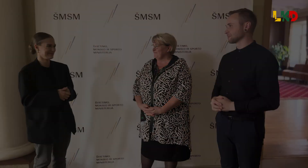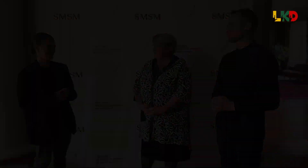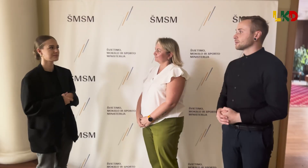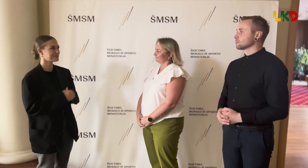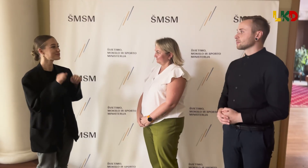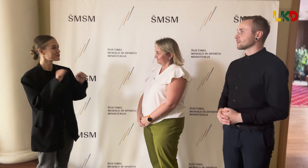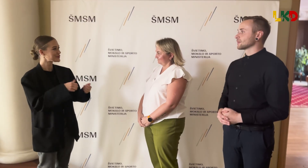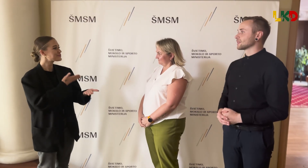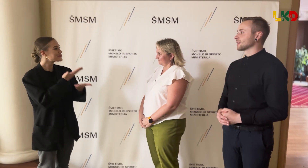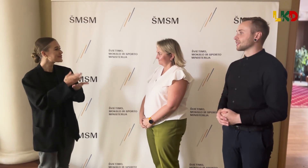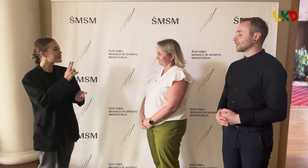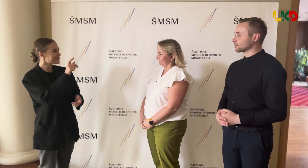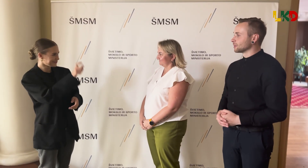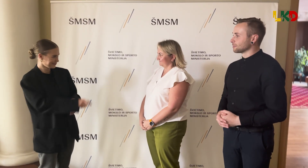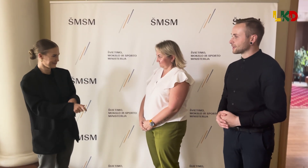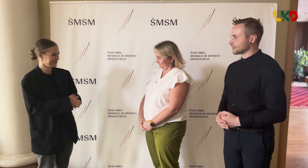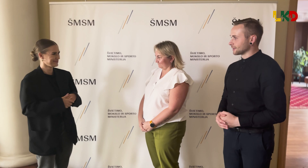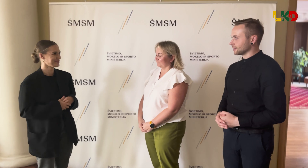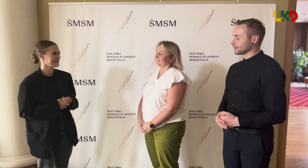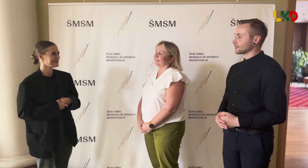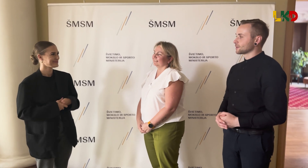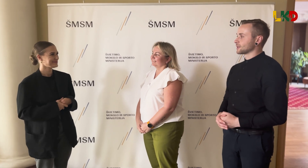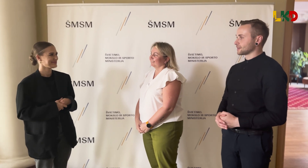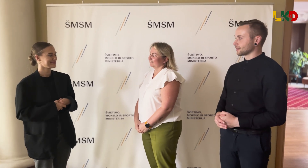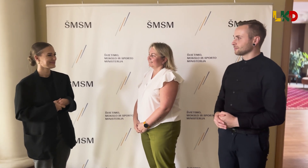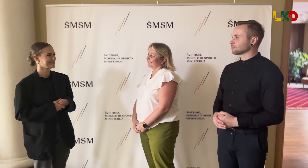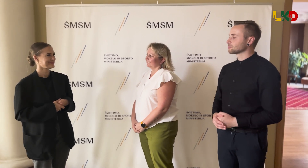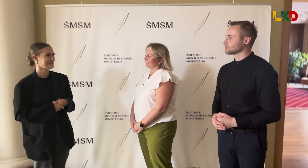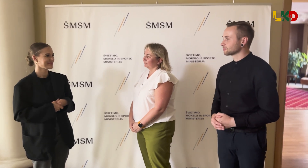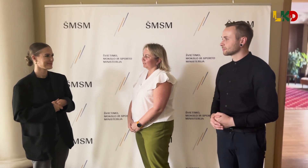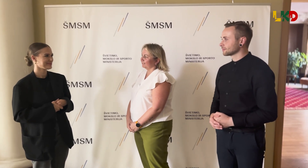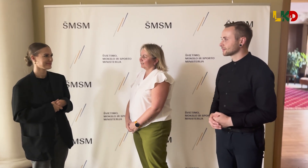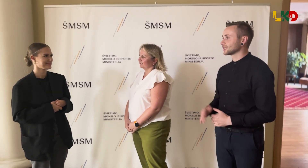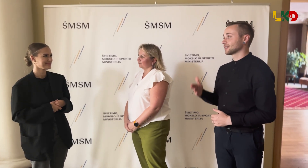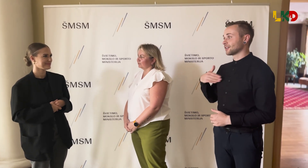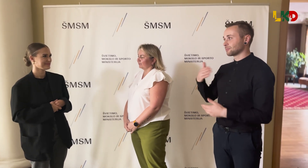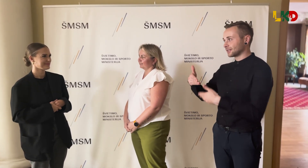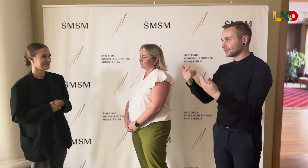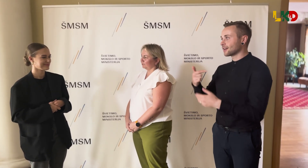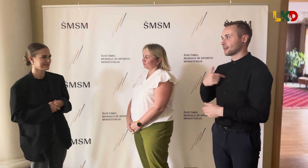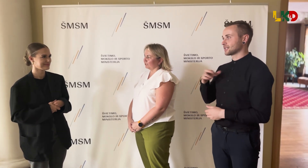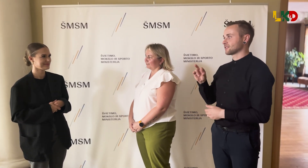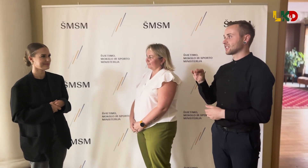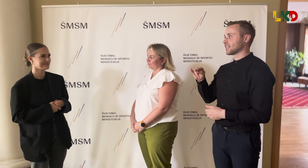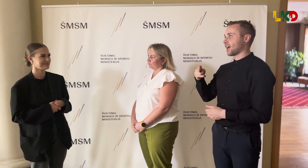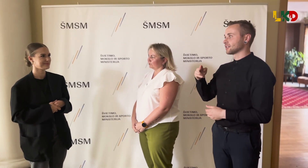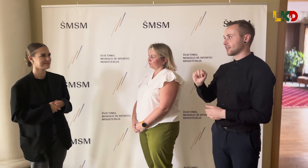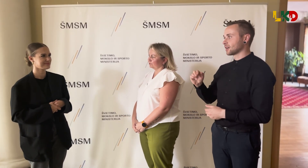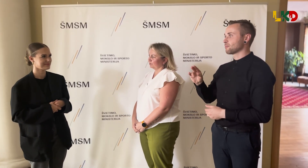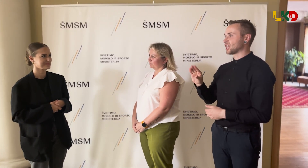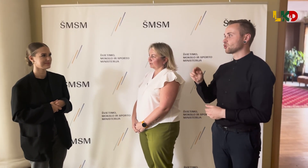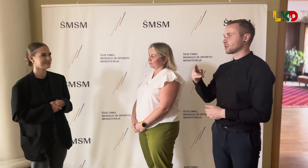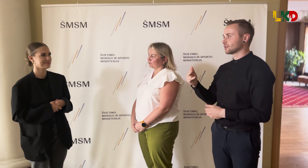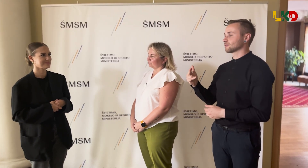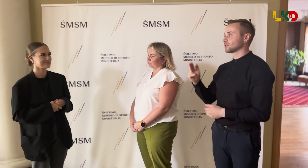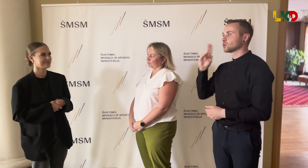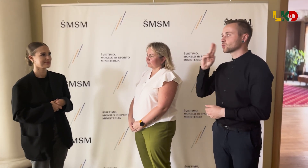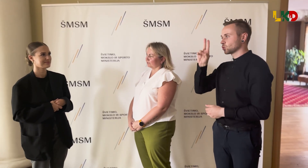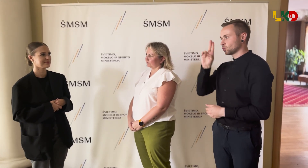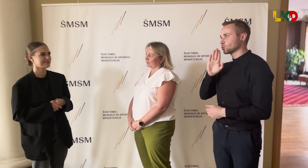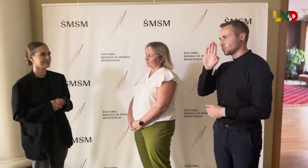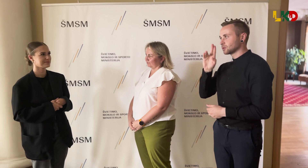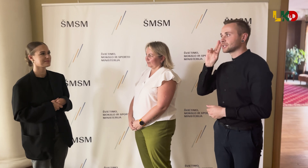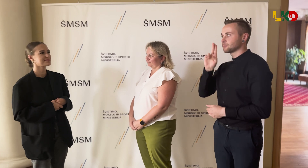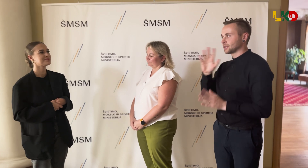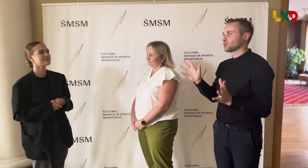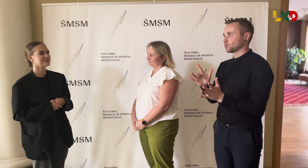Ačiū labai. Ar galėtumėte pasistatyti, kas jūs esate? Labai diena, esu Svetlana Denišienė, Lietuvos kultūrinio tikybiškumo ugdymo